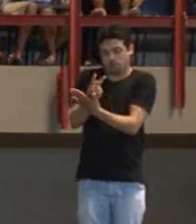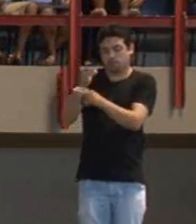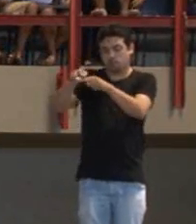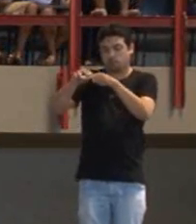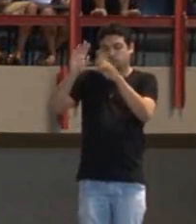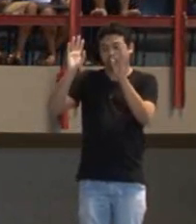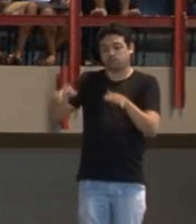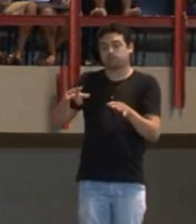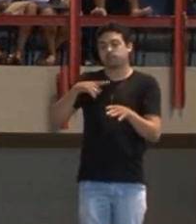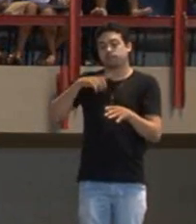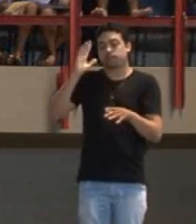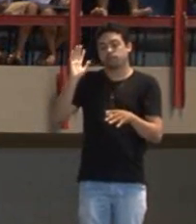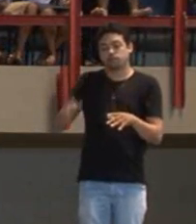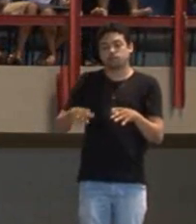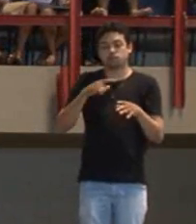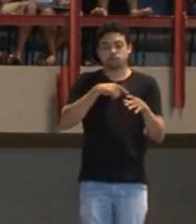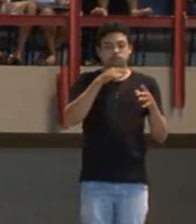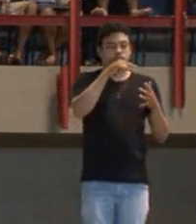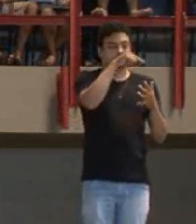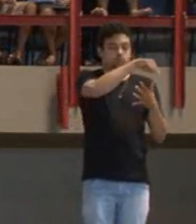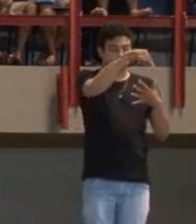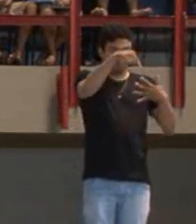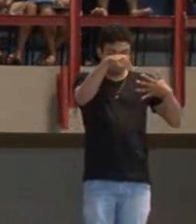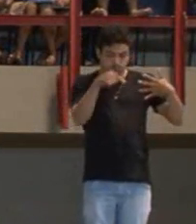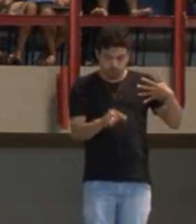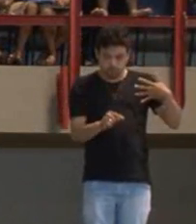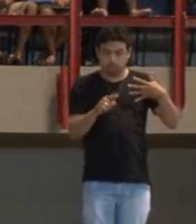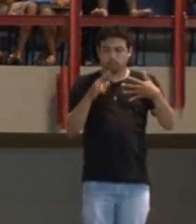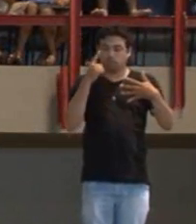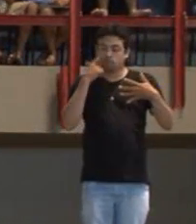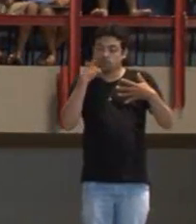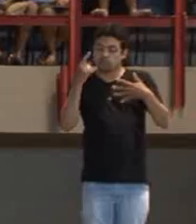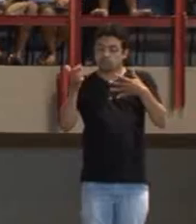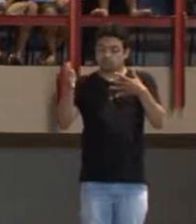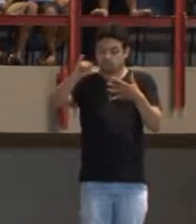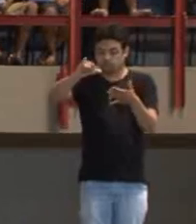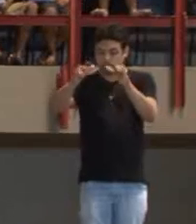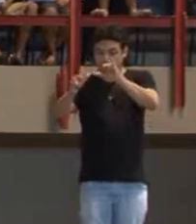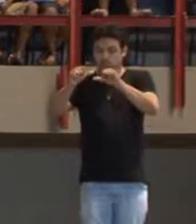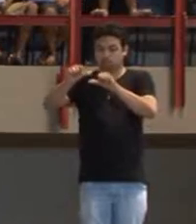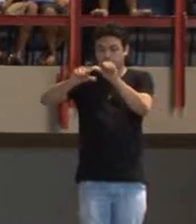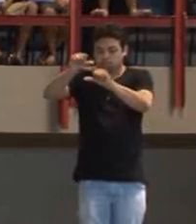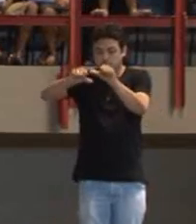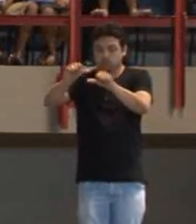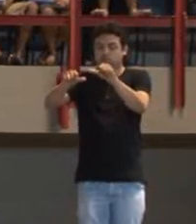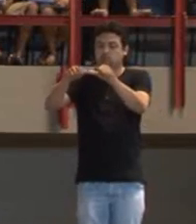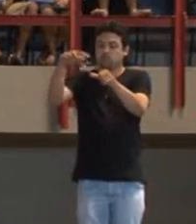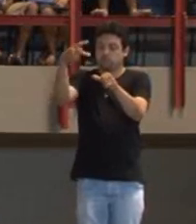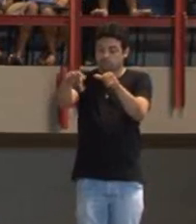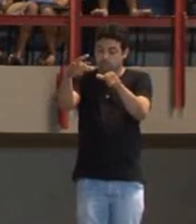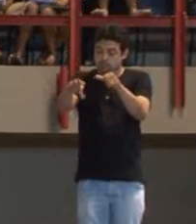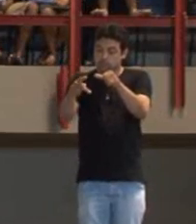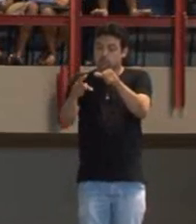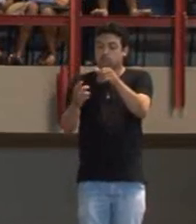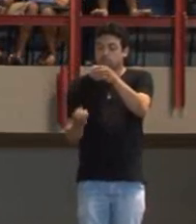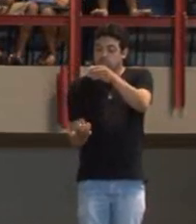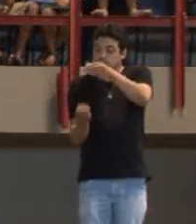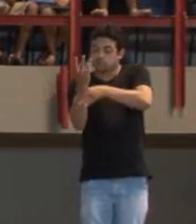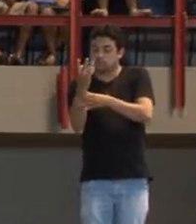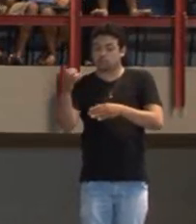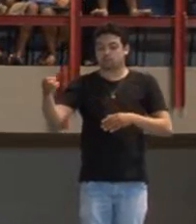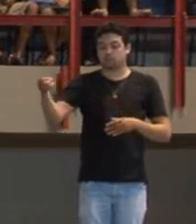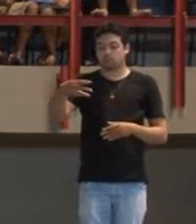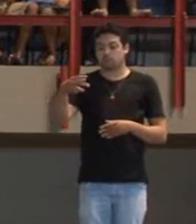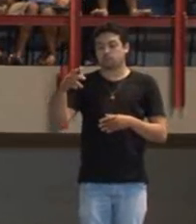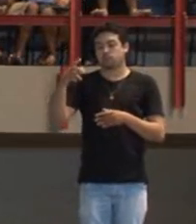vai pegar os derivados de petróleo, vai fazer reações químicas, processos químicos nesses derivados do petróleo,